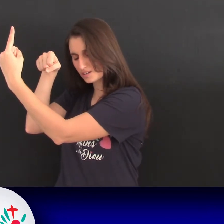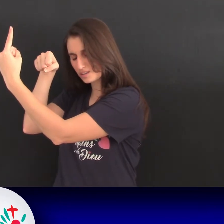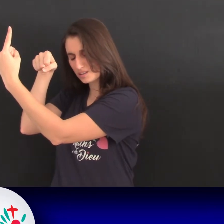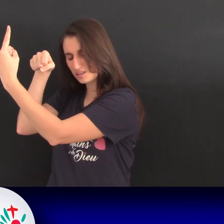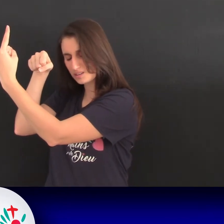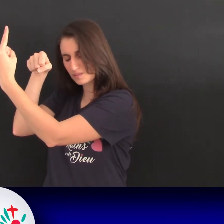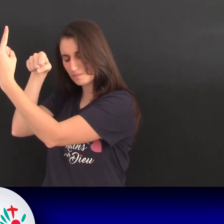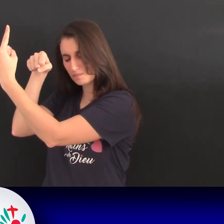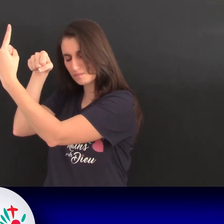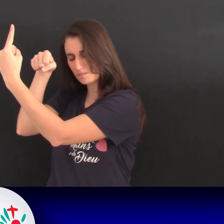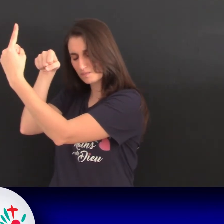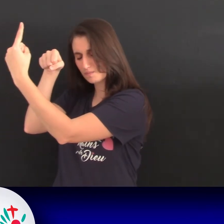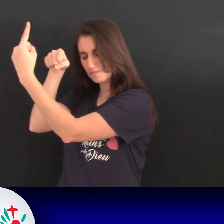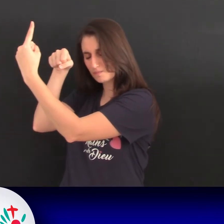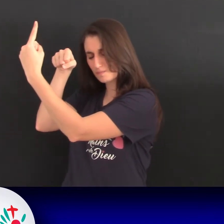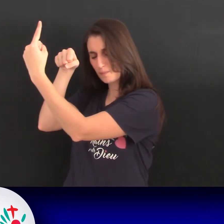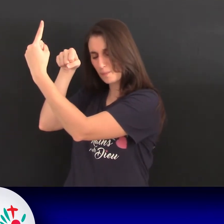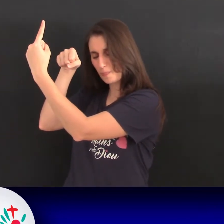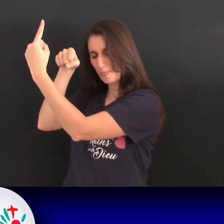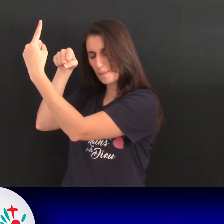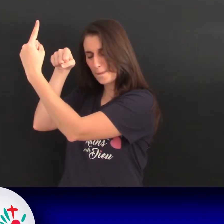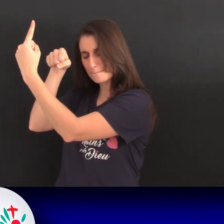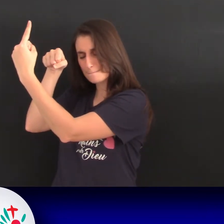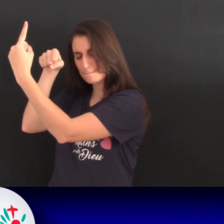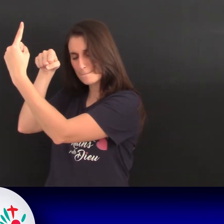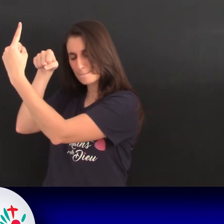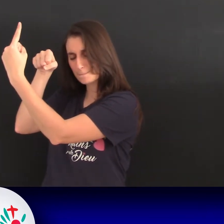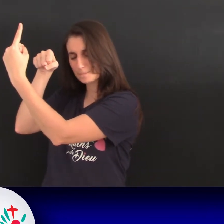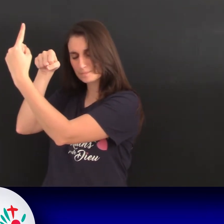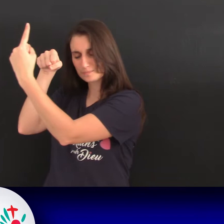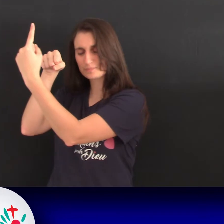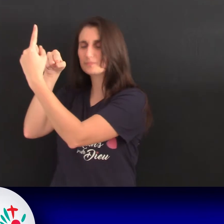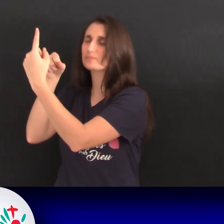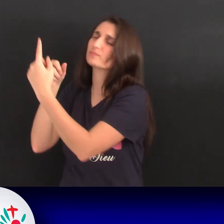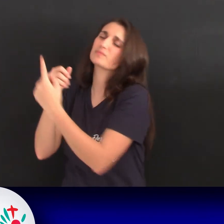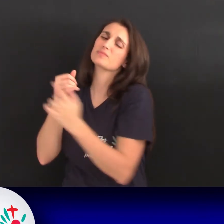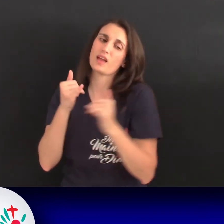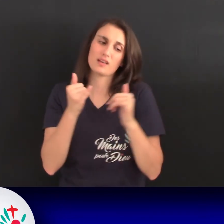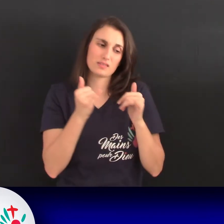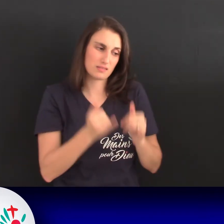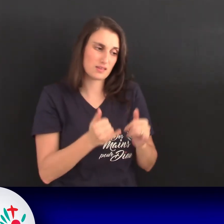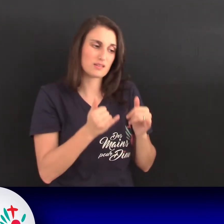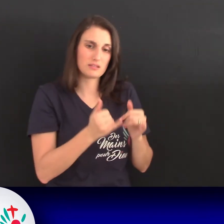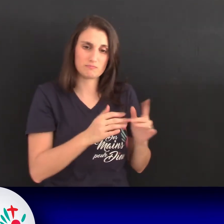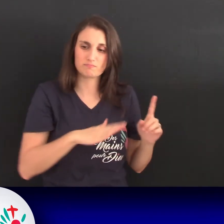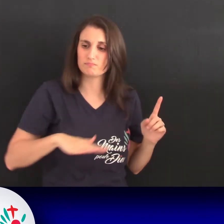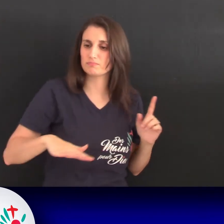tombe à tes pieds, et je